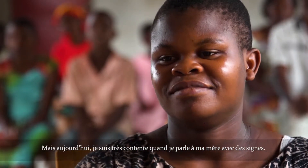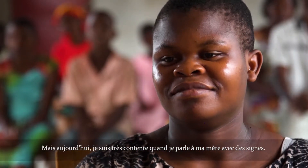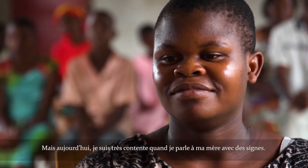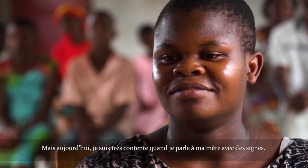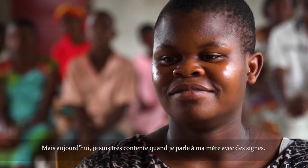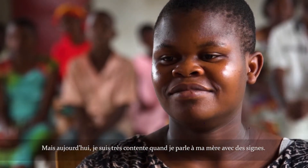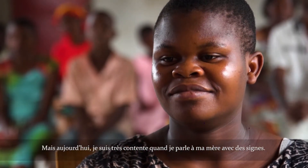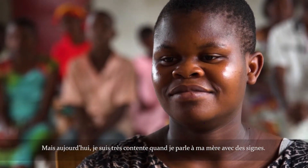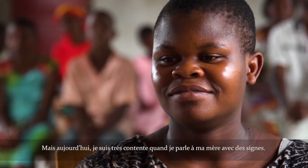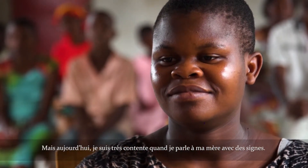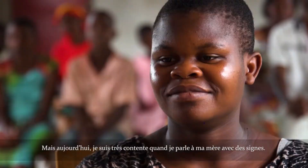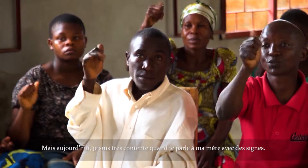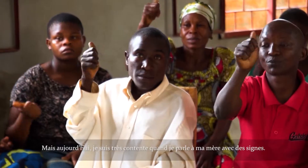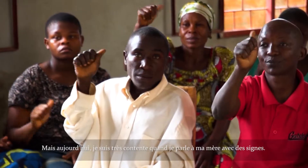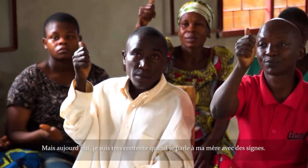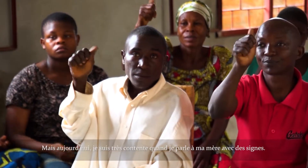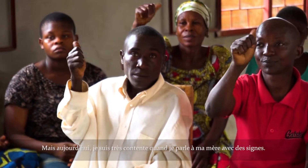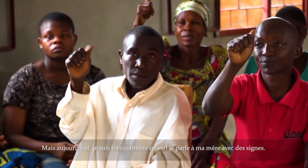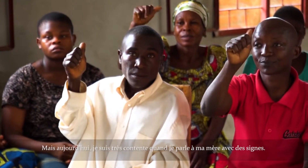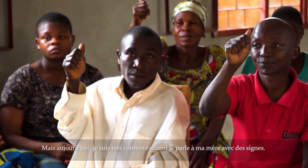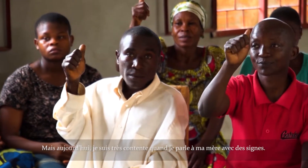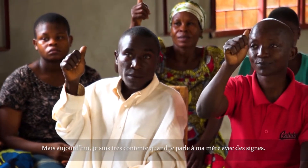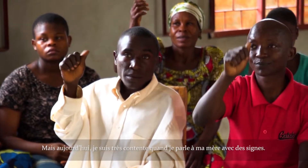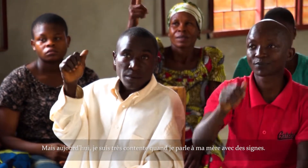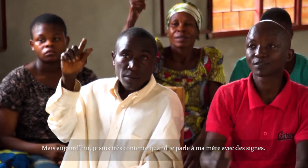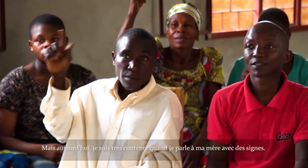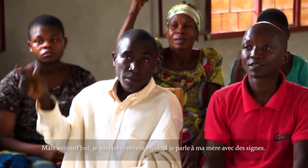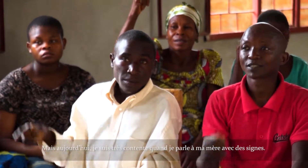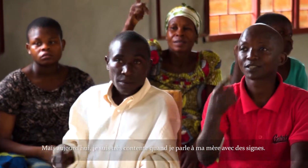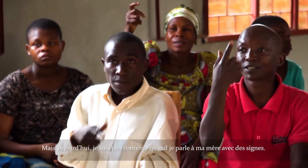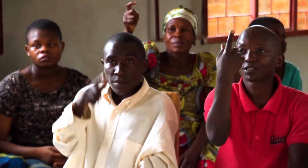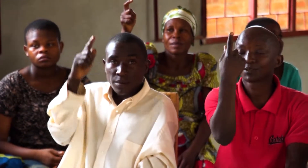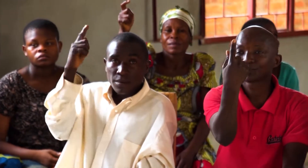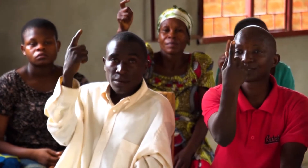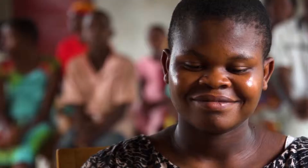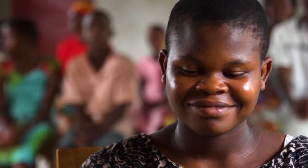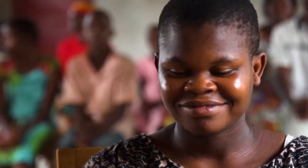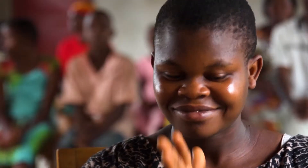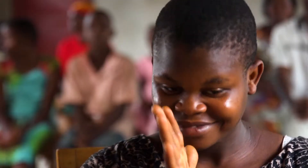ariko undanezeregwa rwose iyo ndiko ndavugana mama wanjye we masinye